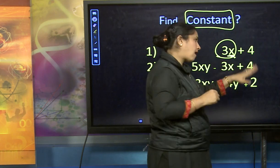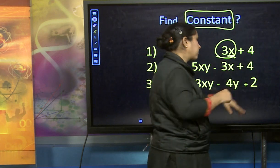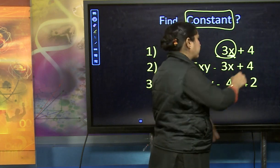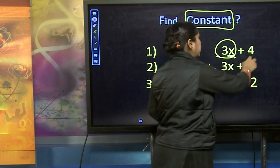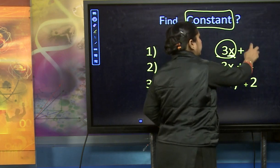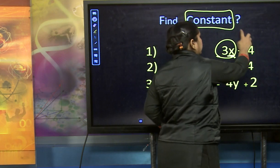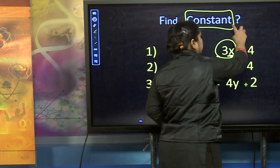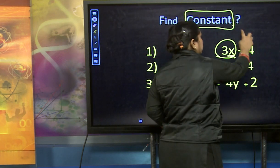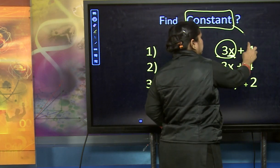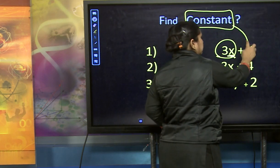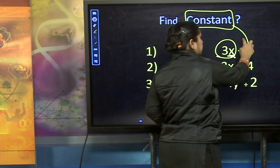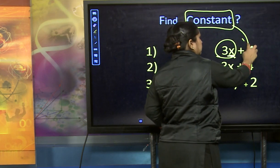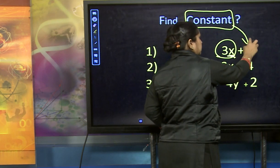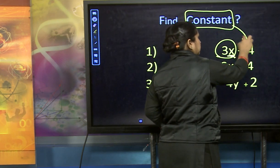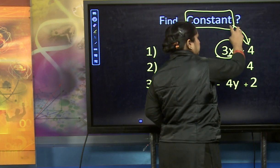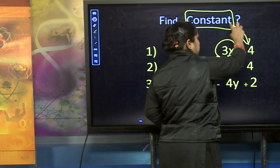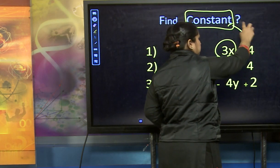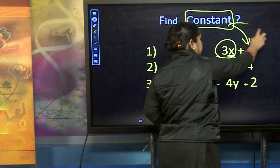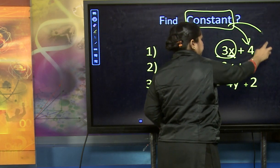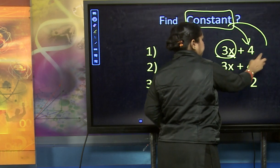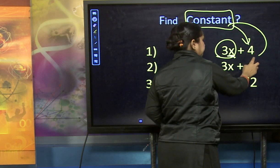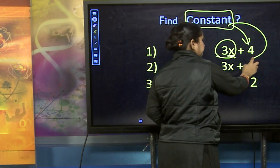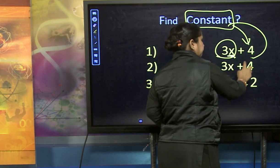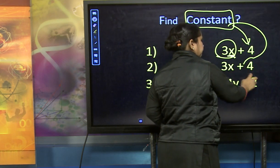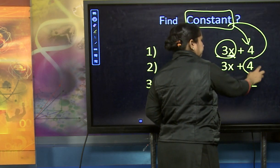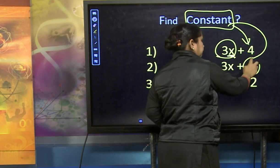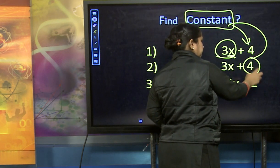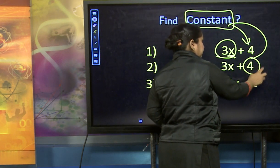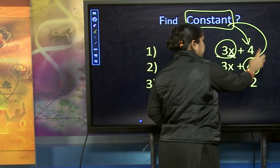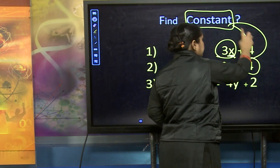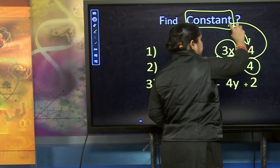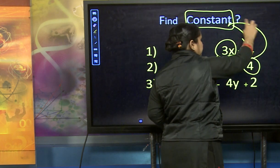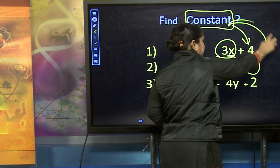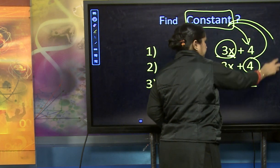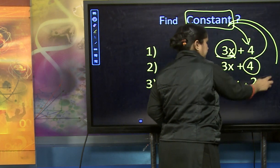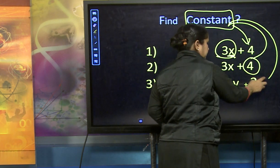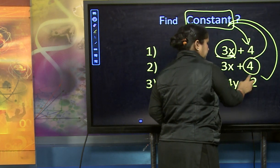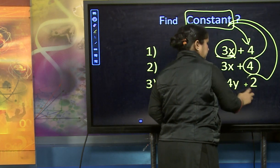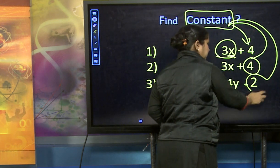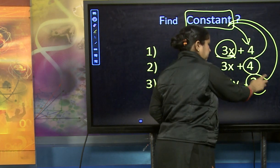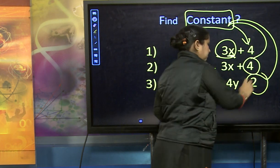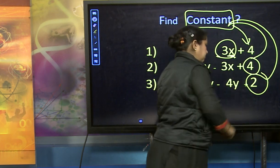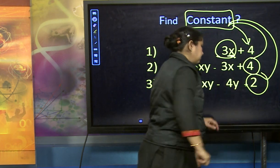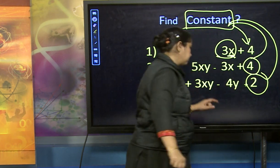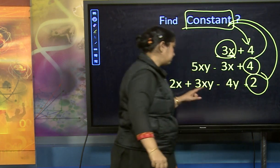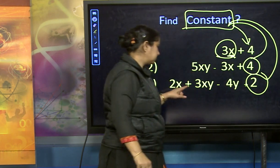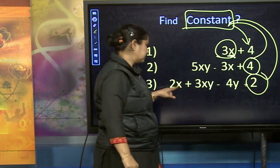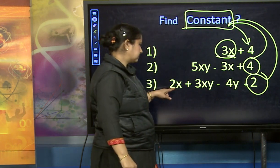नहीं है वह कौन सेंट रहेगा है तो इसी तरह कि बिना वेरिएबल के जो